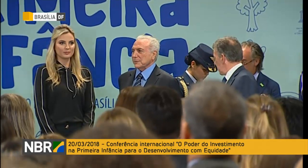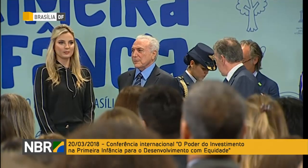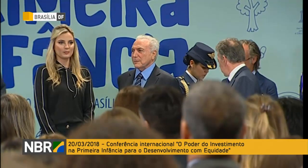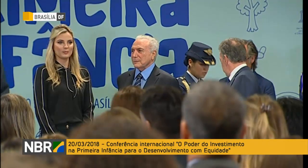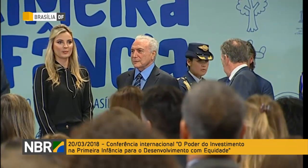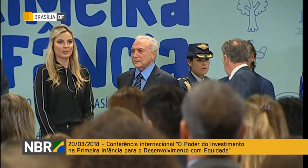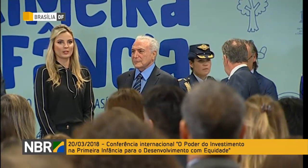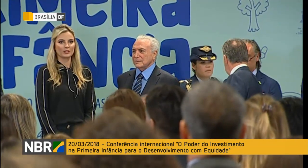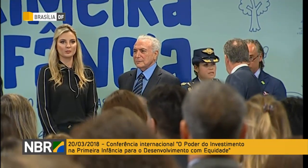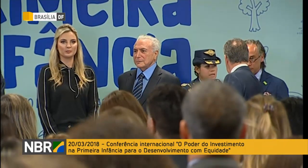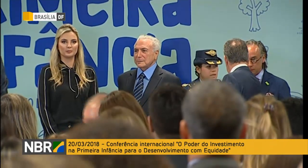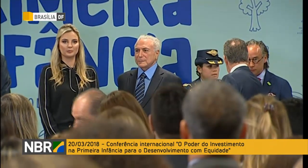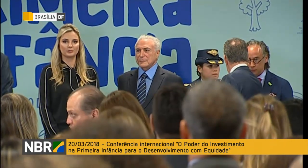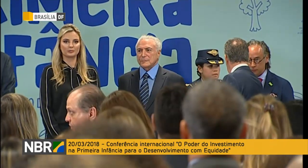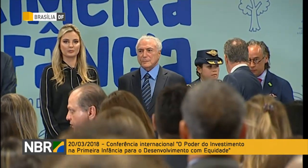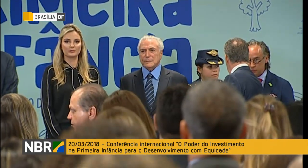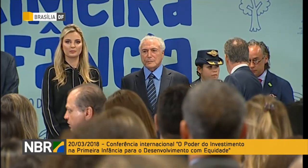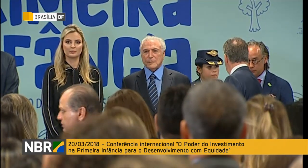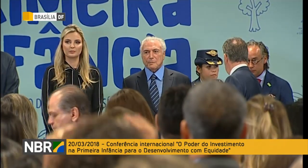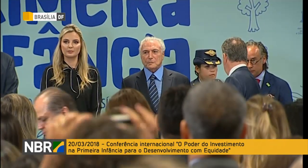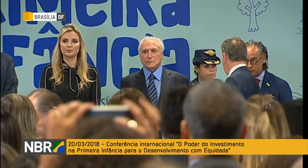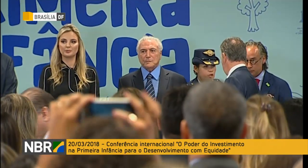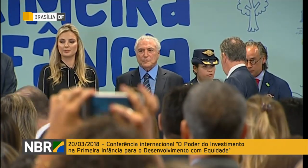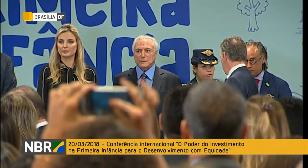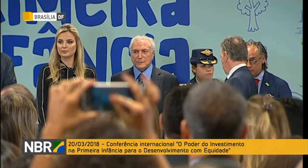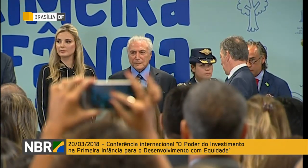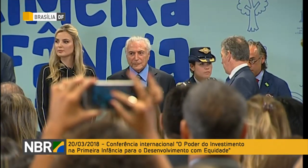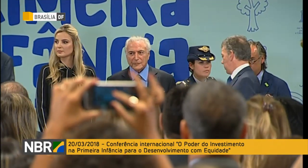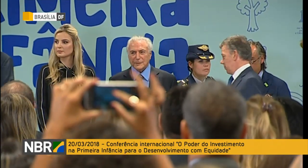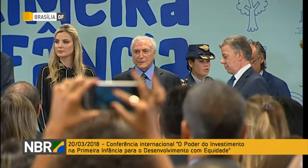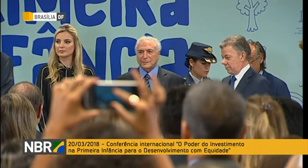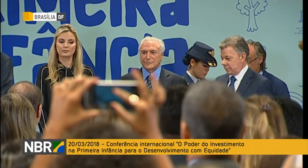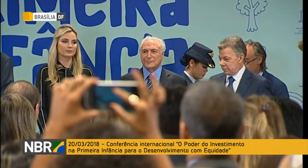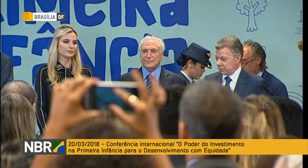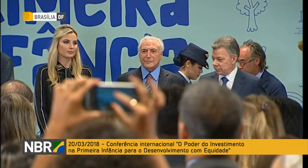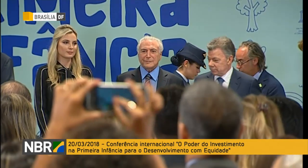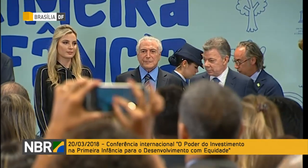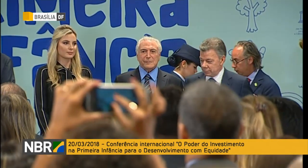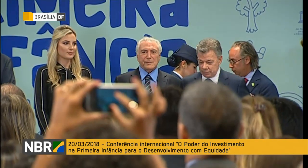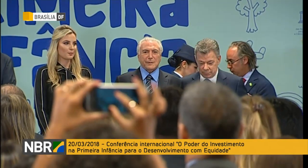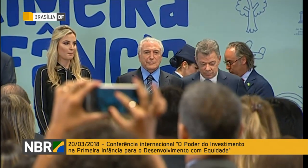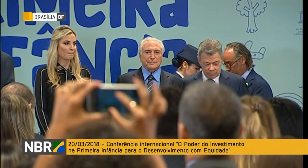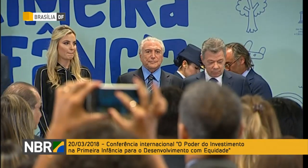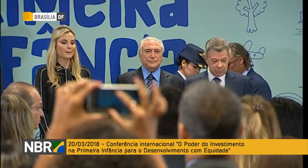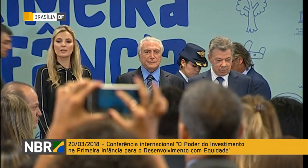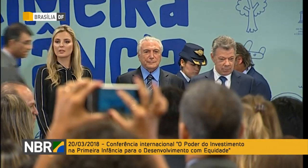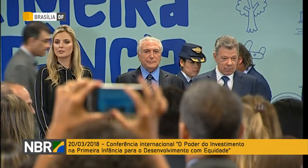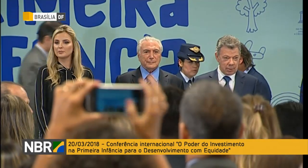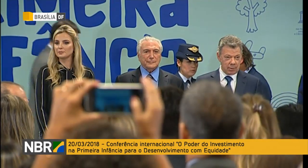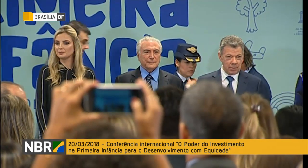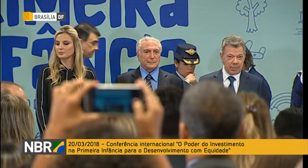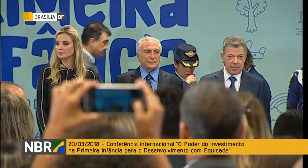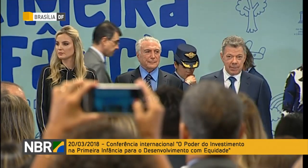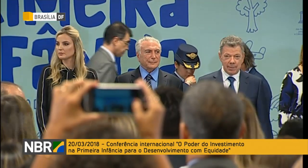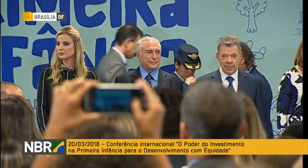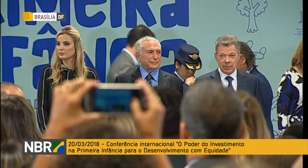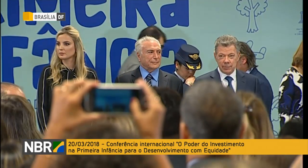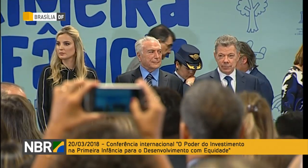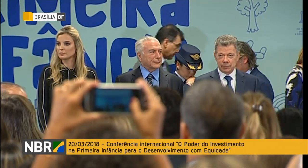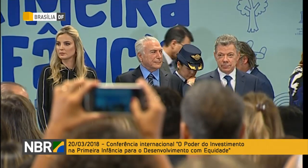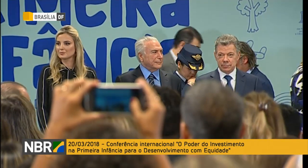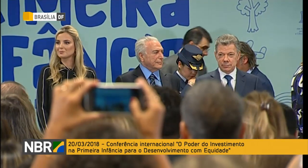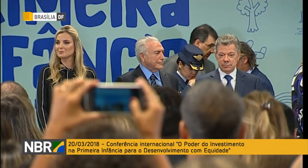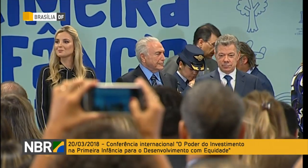da vice-governadora do estado do Paraná, Cida Borghetti, do senador José